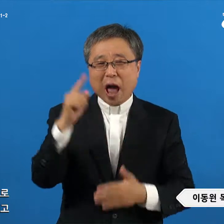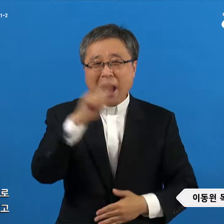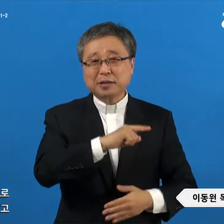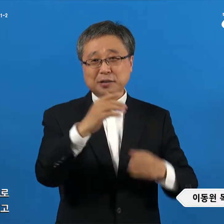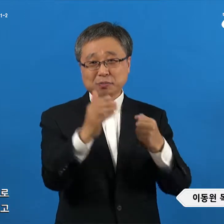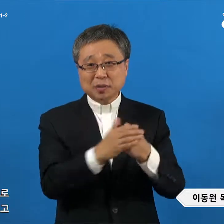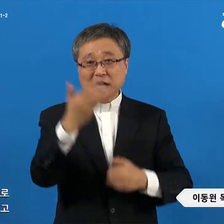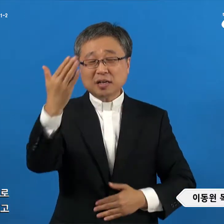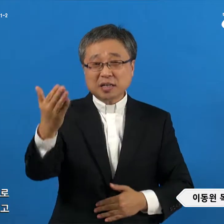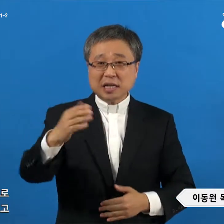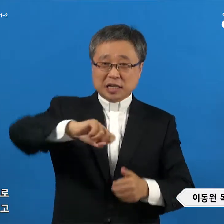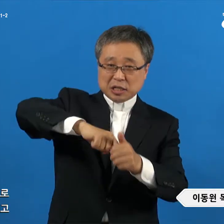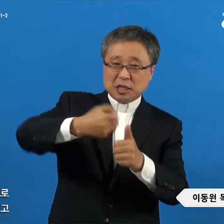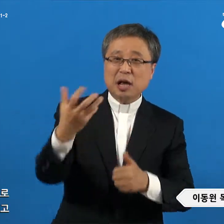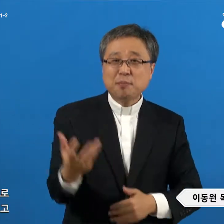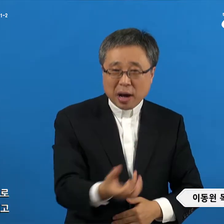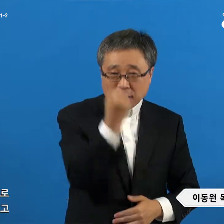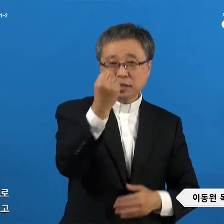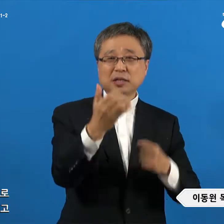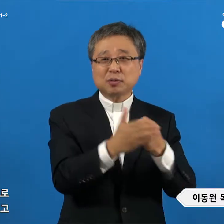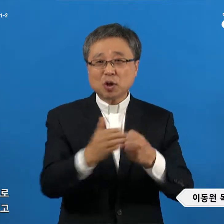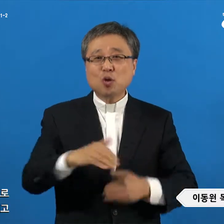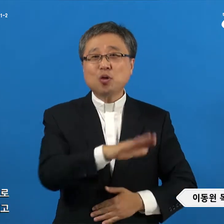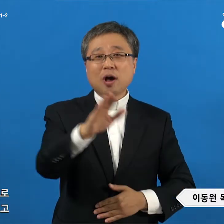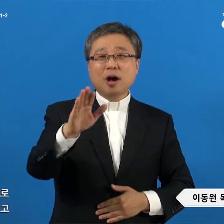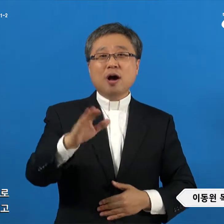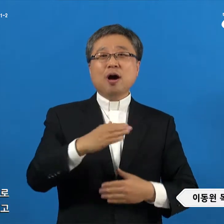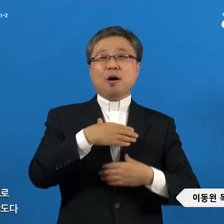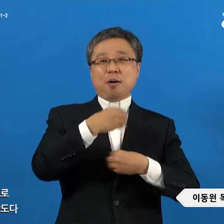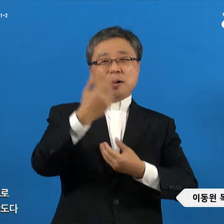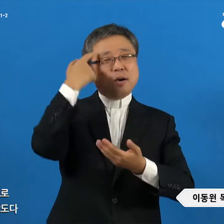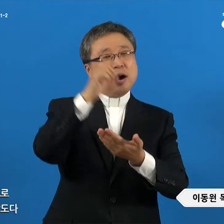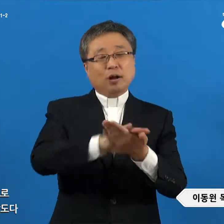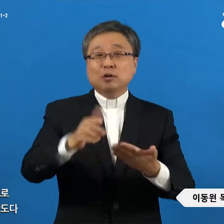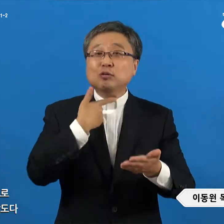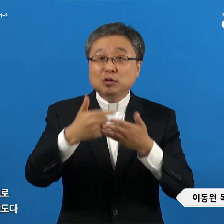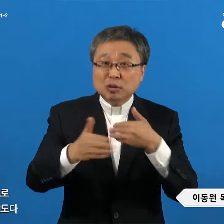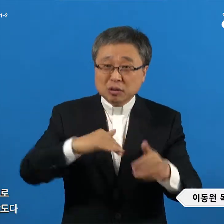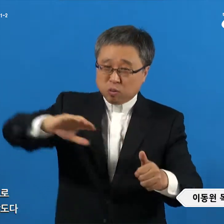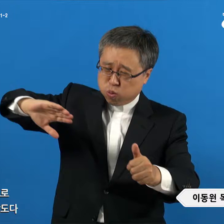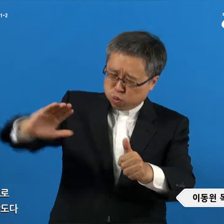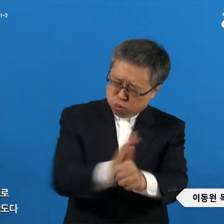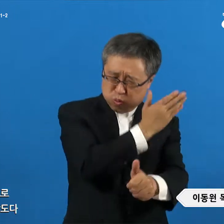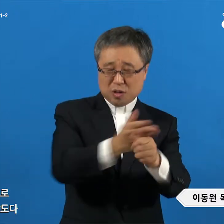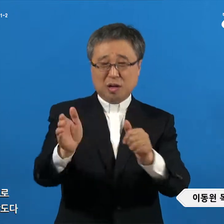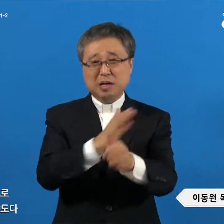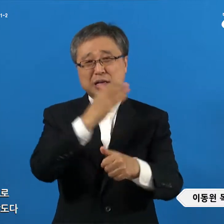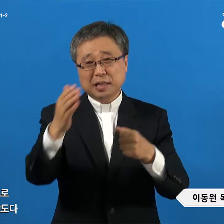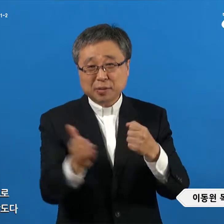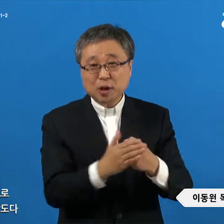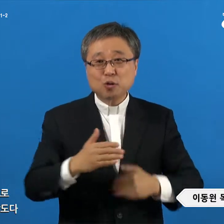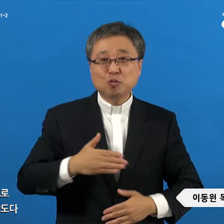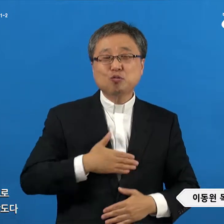그가 징계를 받음으로 우리는 평화를 누리고 그가 채찍에 맞음으로 우리가 나음을